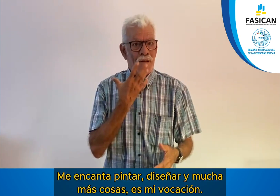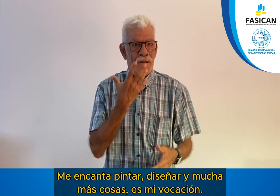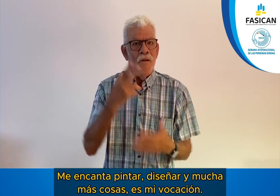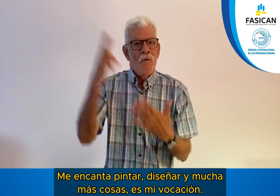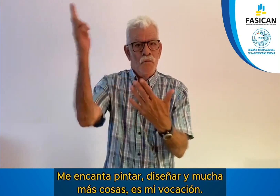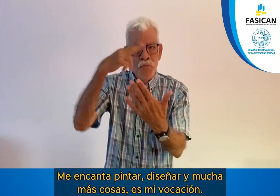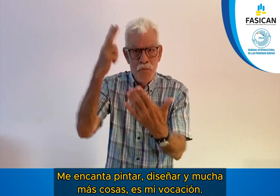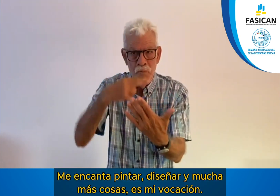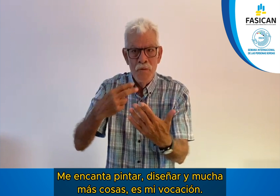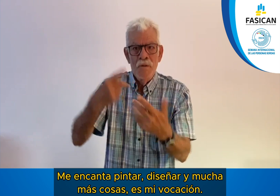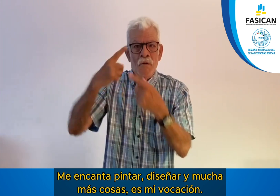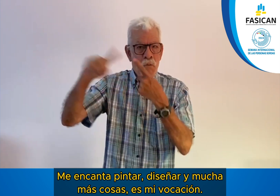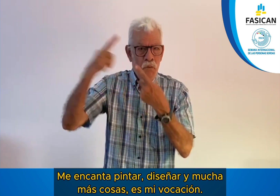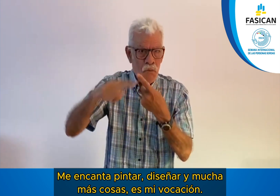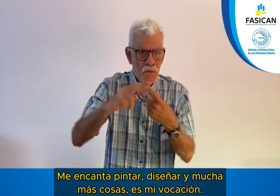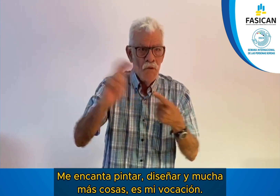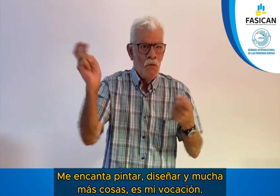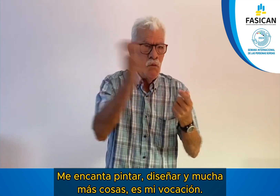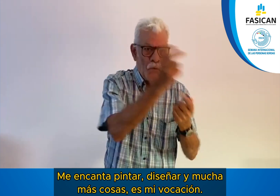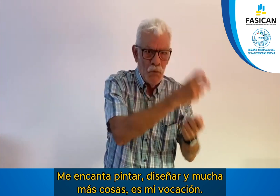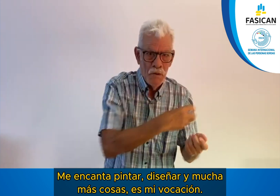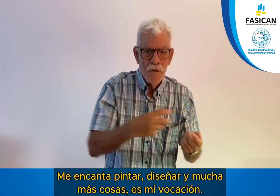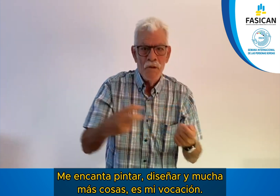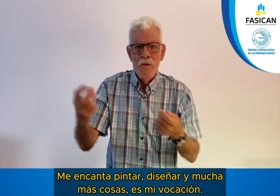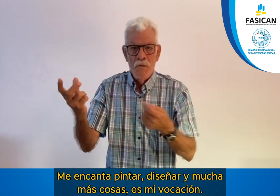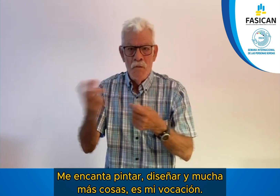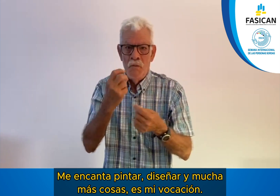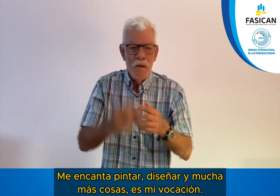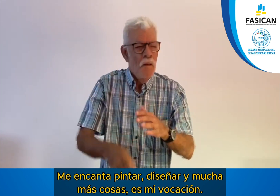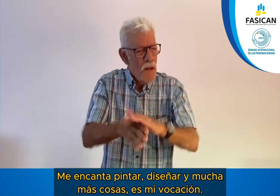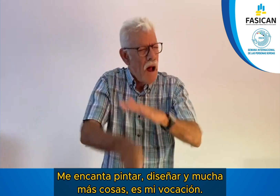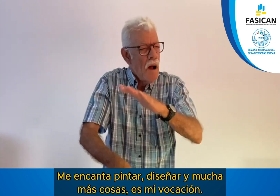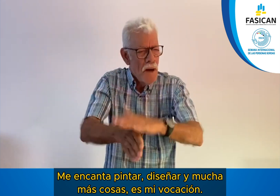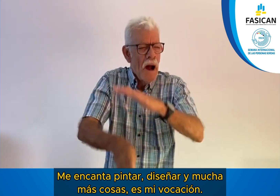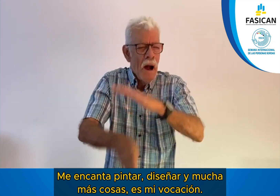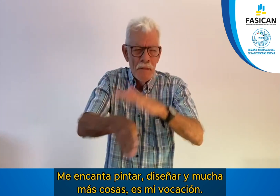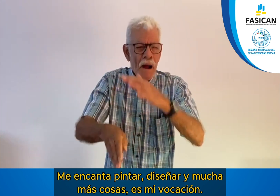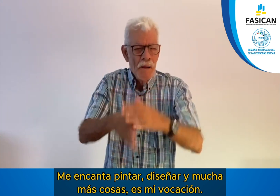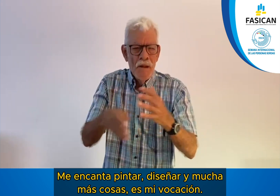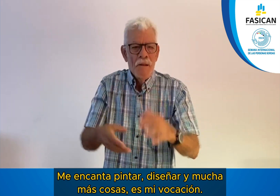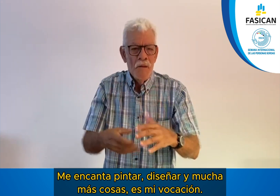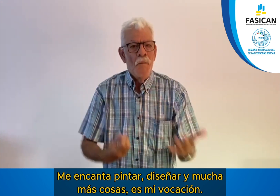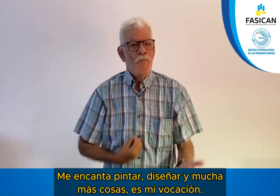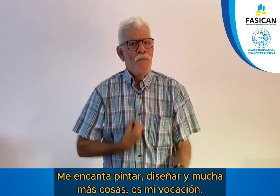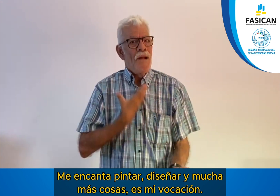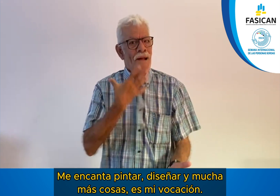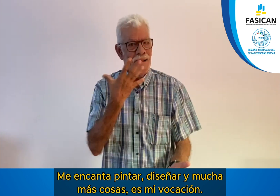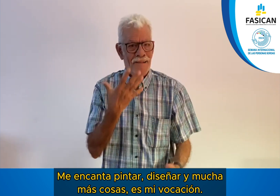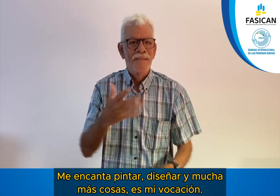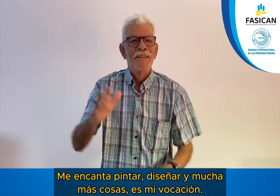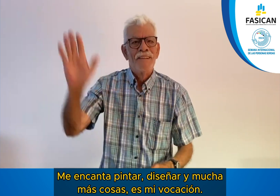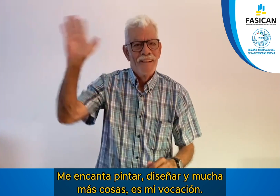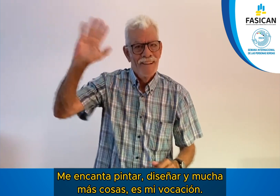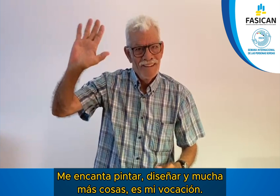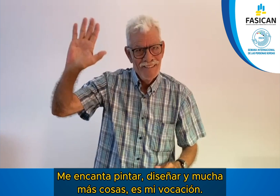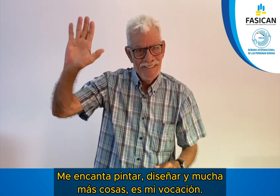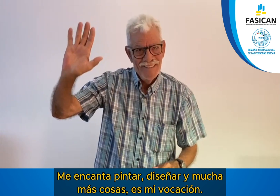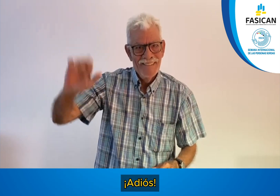Me encanta pintar, diseñar y muchas más cosas. Es mi vocación.